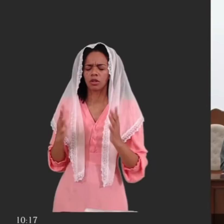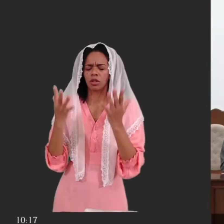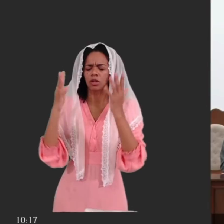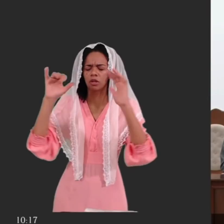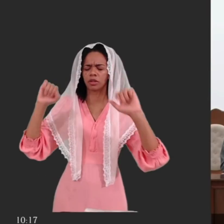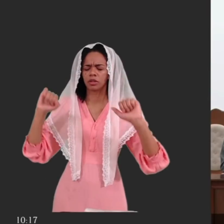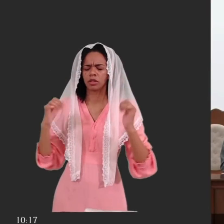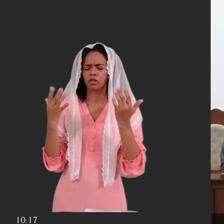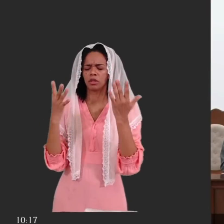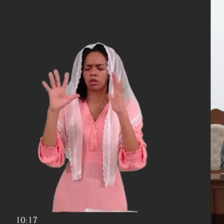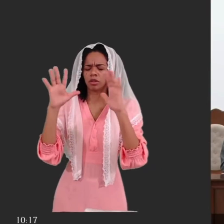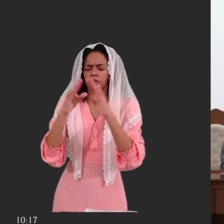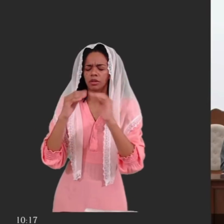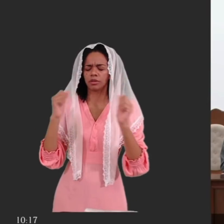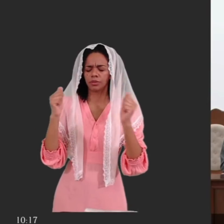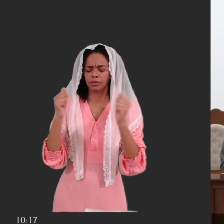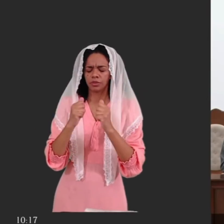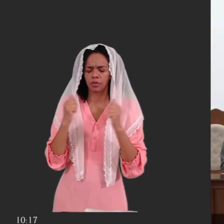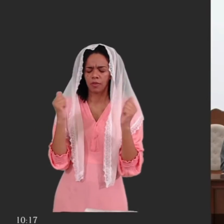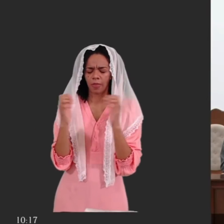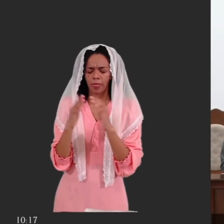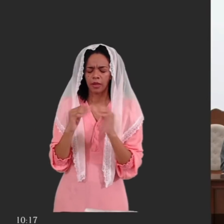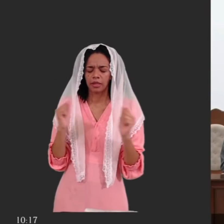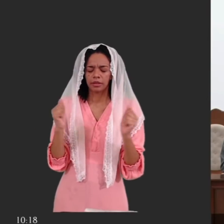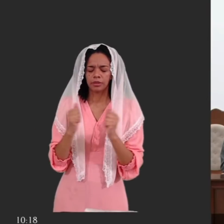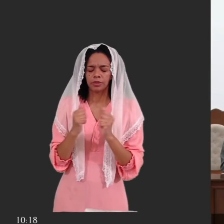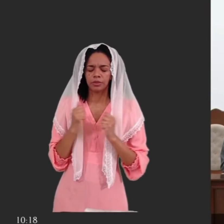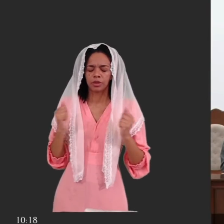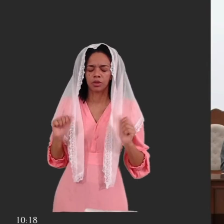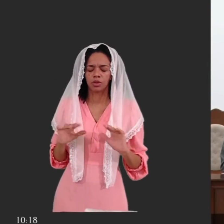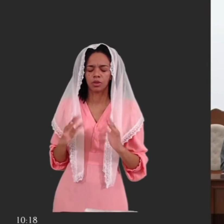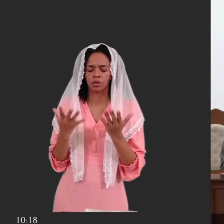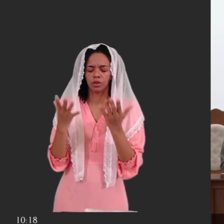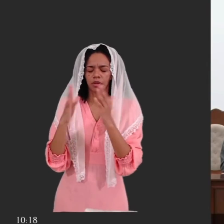Bendito é o teu nome, santo Senhor.